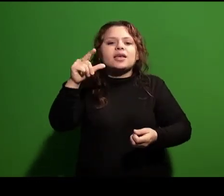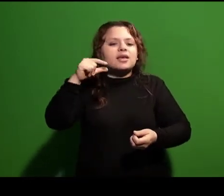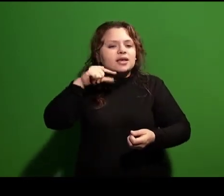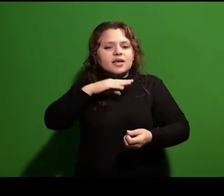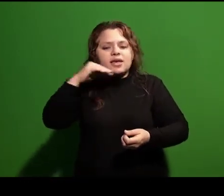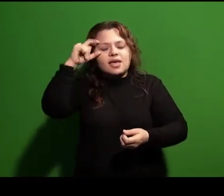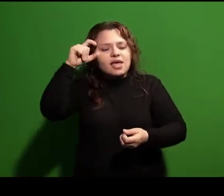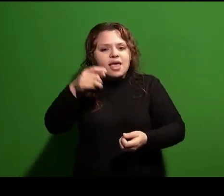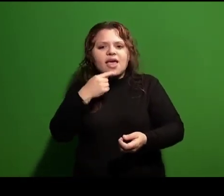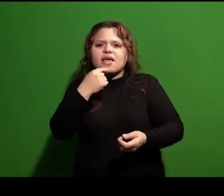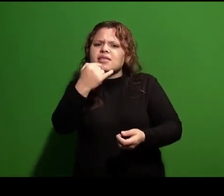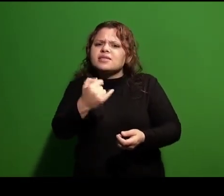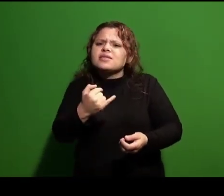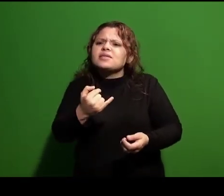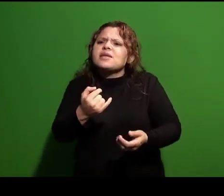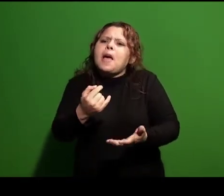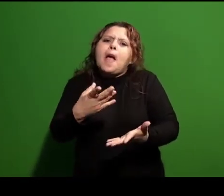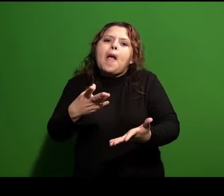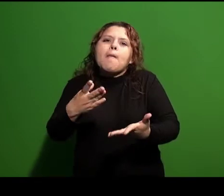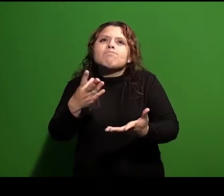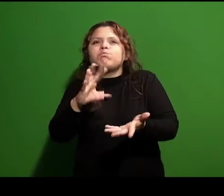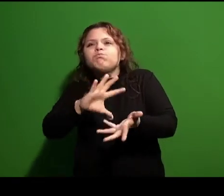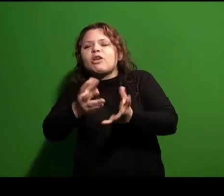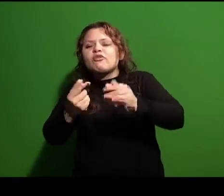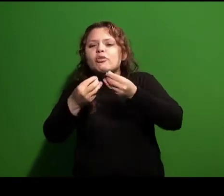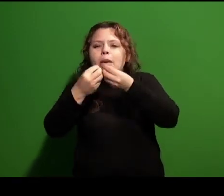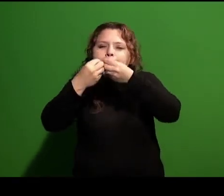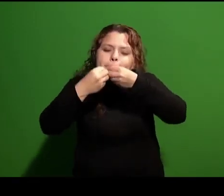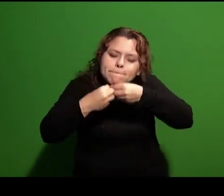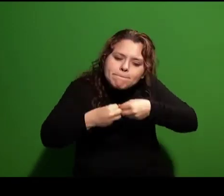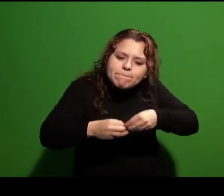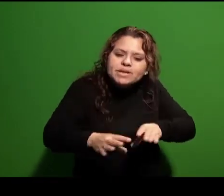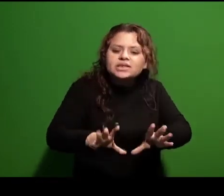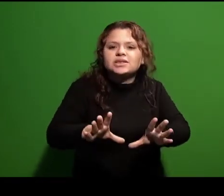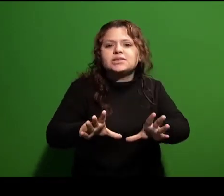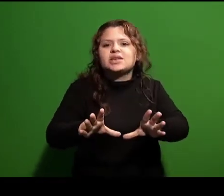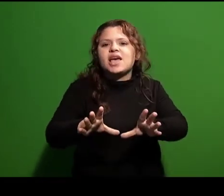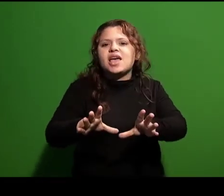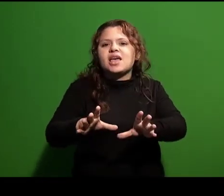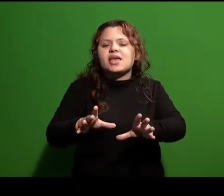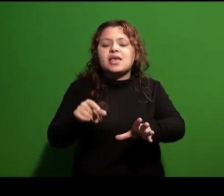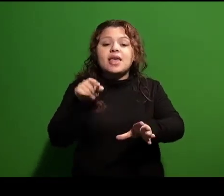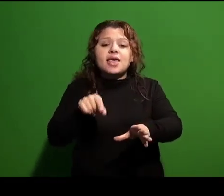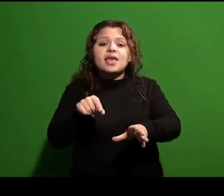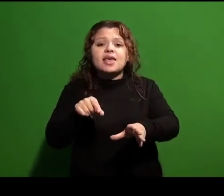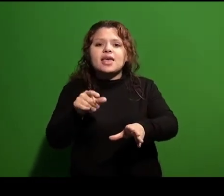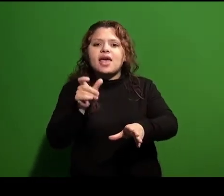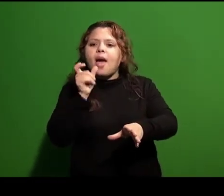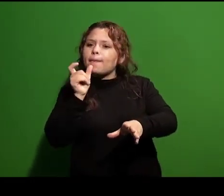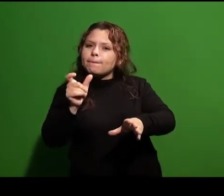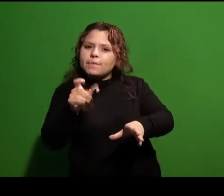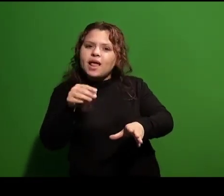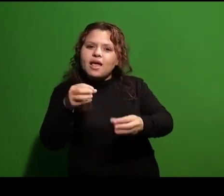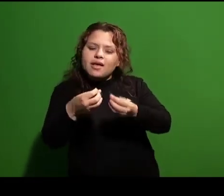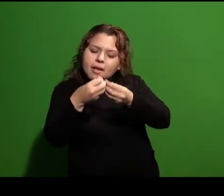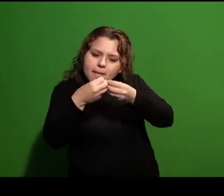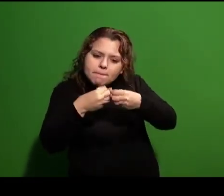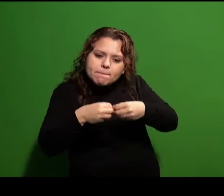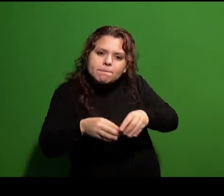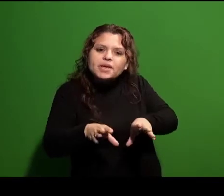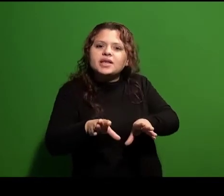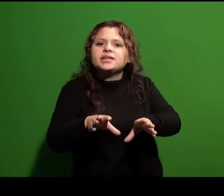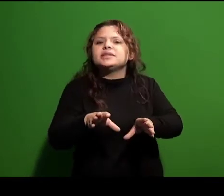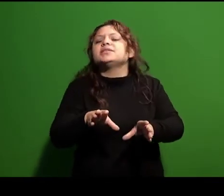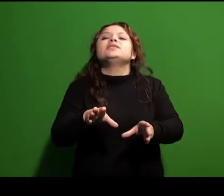Puede significar principio, refiriéndose al iniciador del evento o la acción. En este contexto,